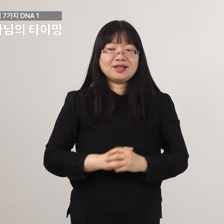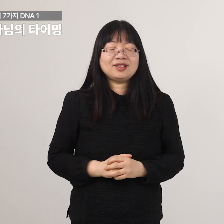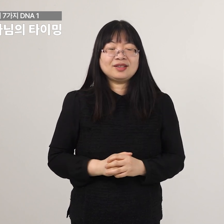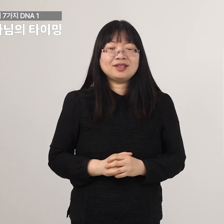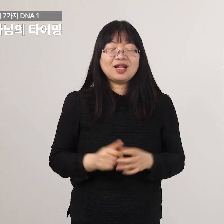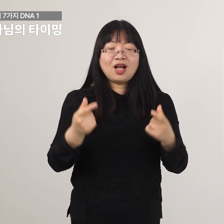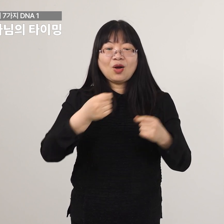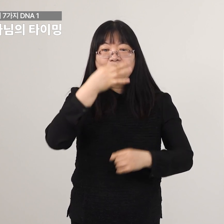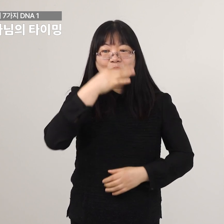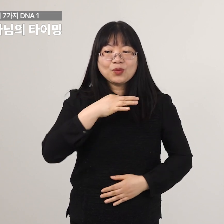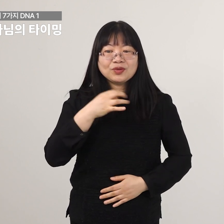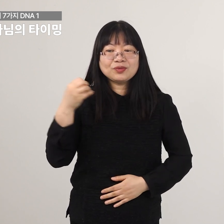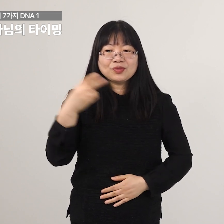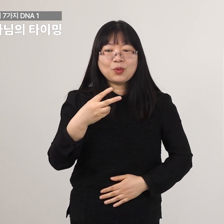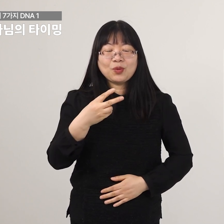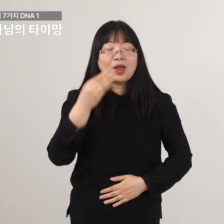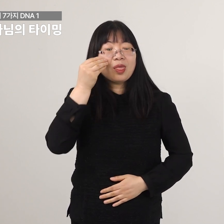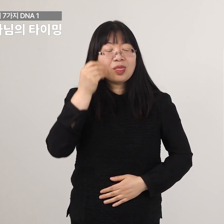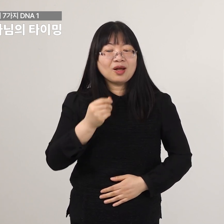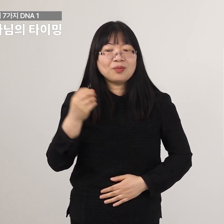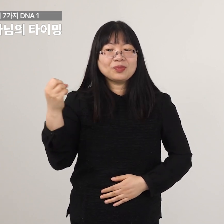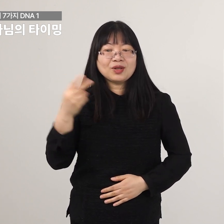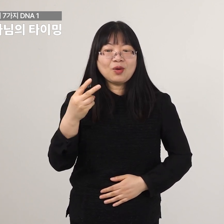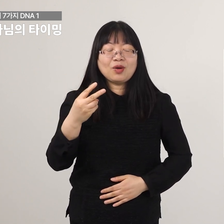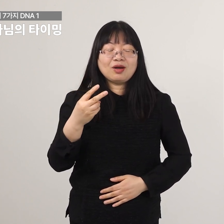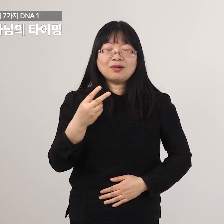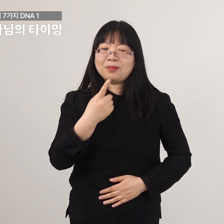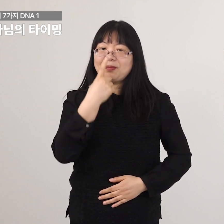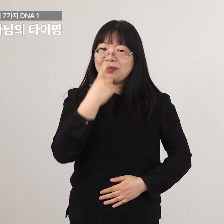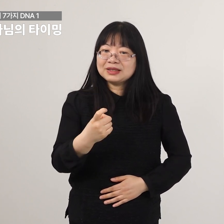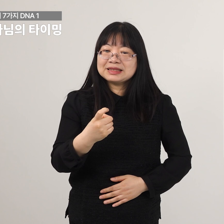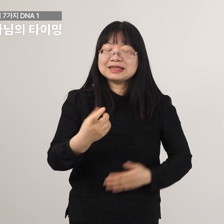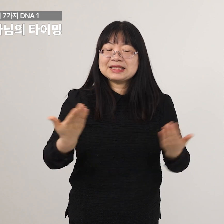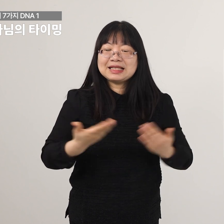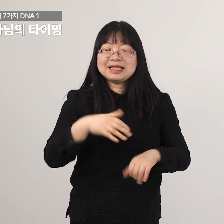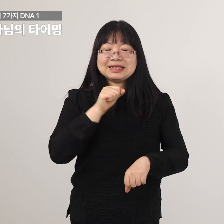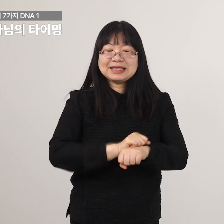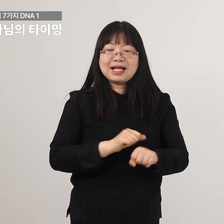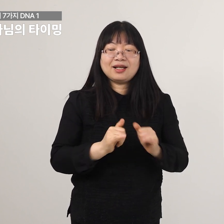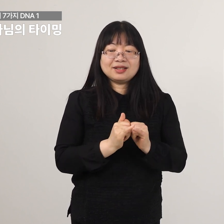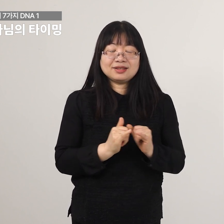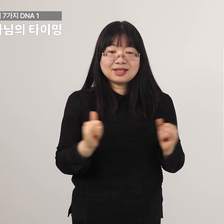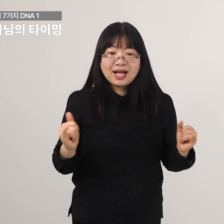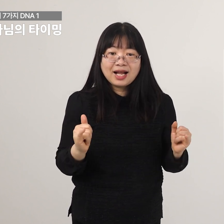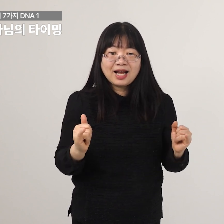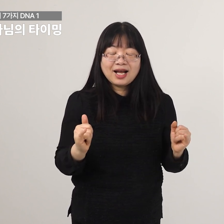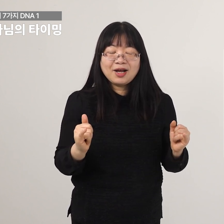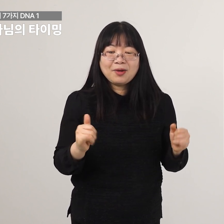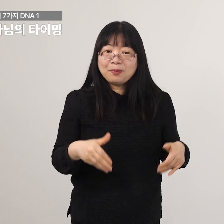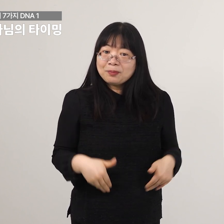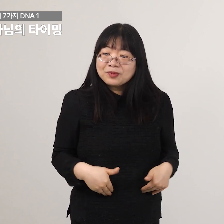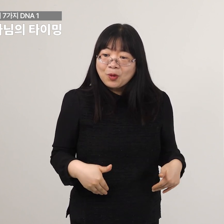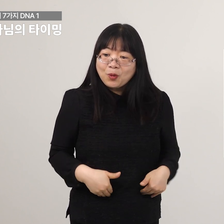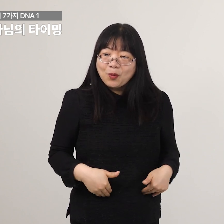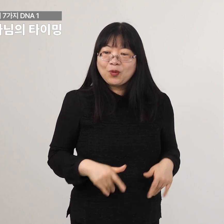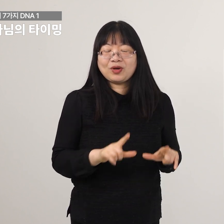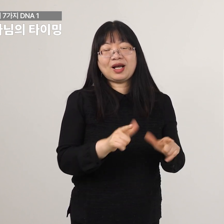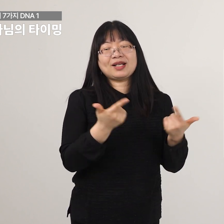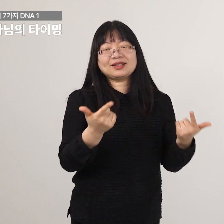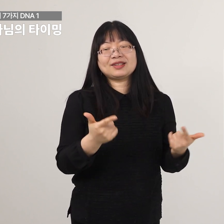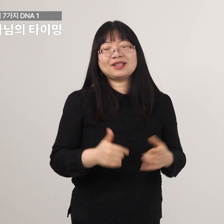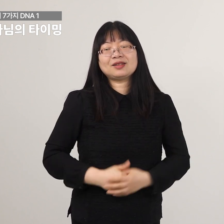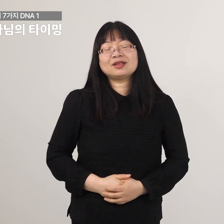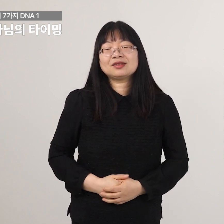그런 효율적이고 능숙하고 세련된 일 처리할 수 있는 일꾼이 필요한 게